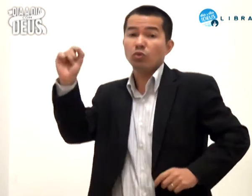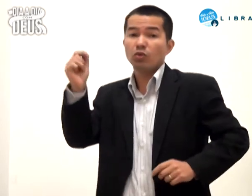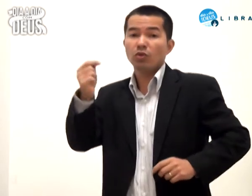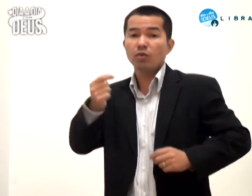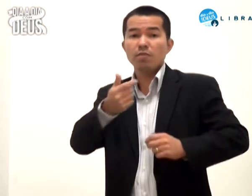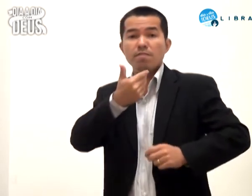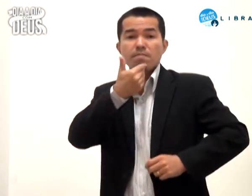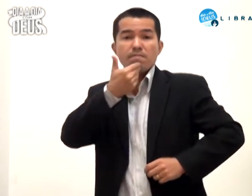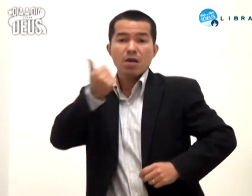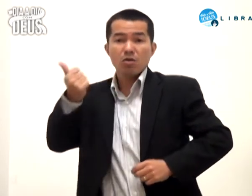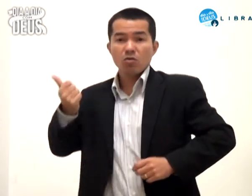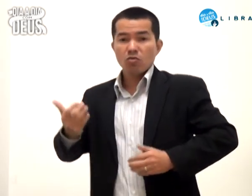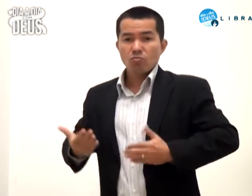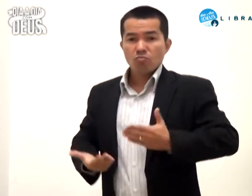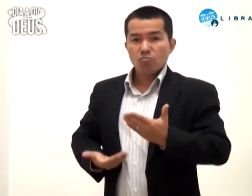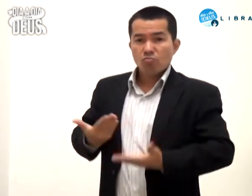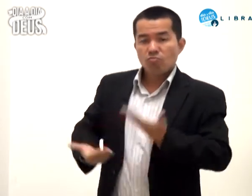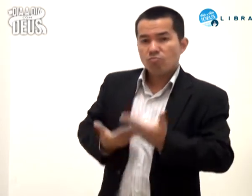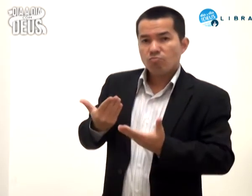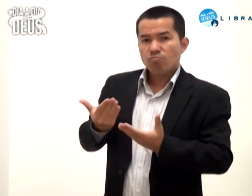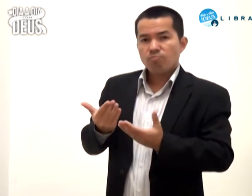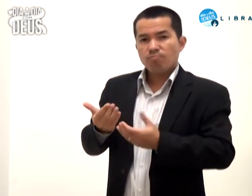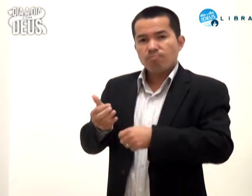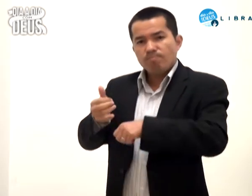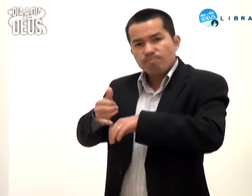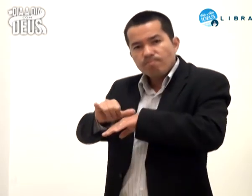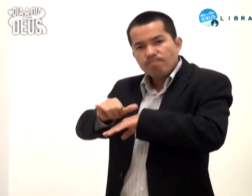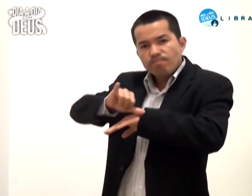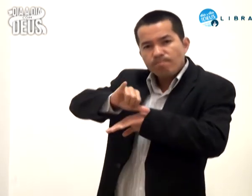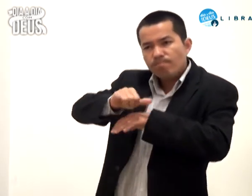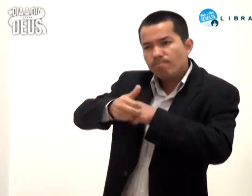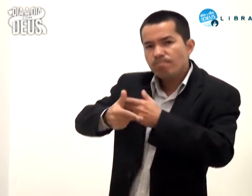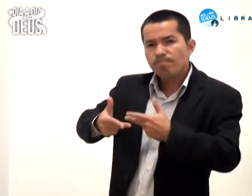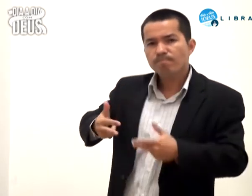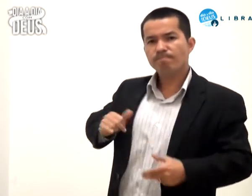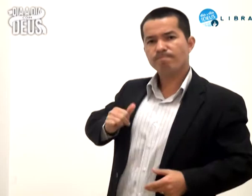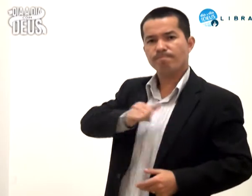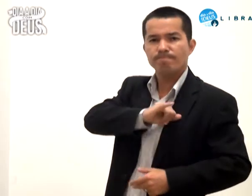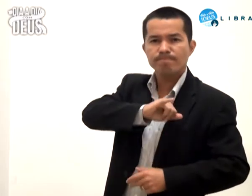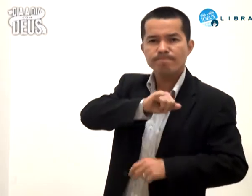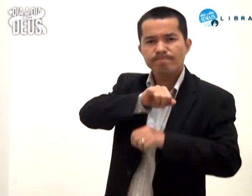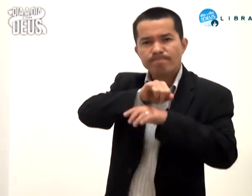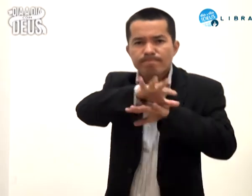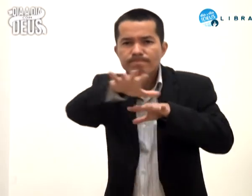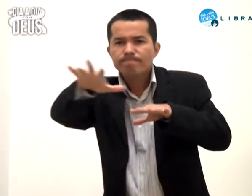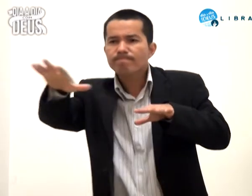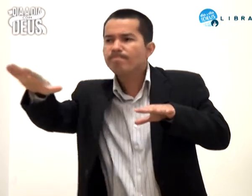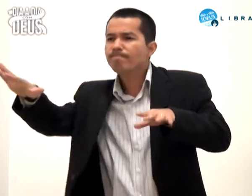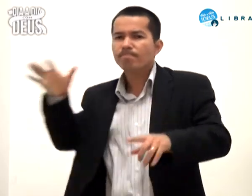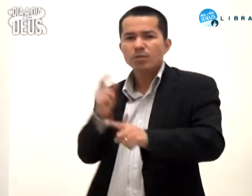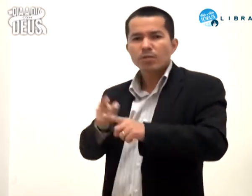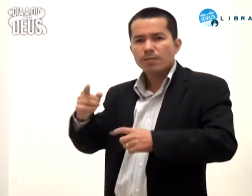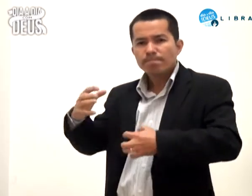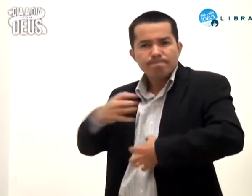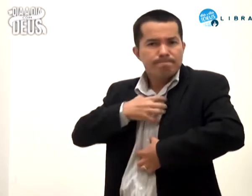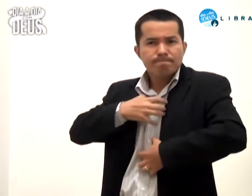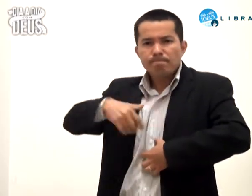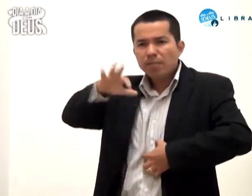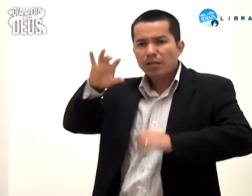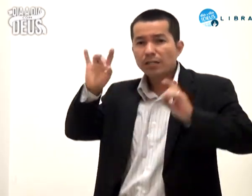dEle. O louvor é assim, extravasa da nossa alma, e ele é feito de acordo com